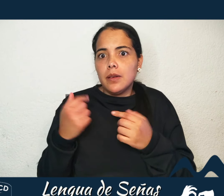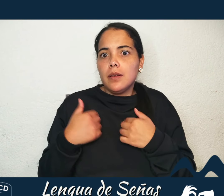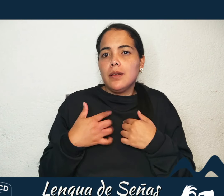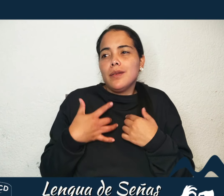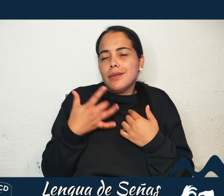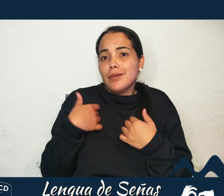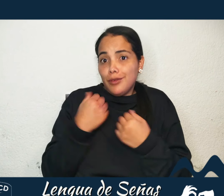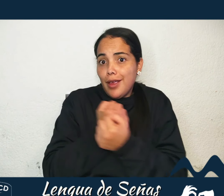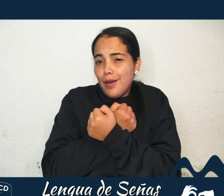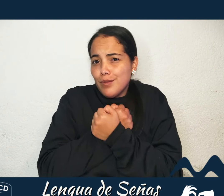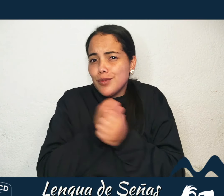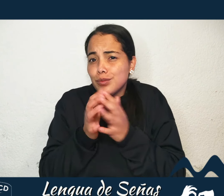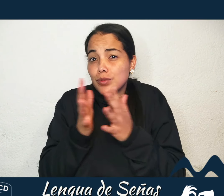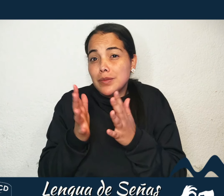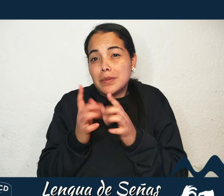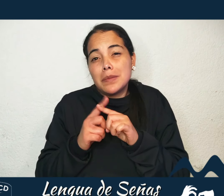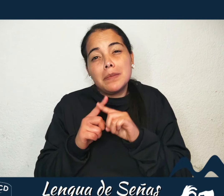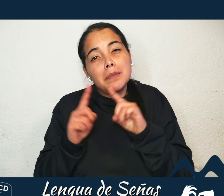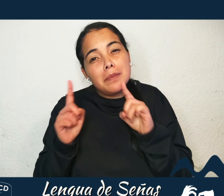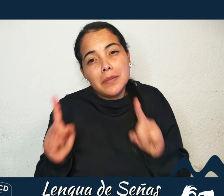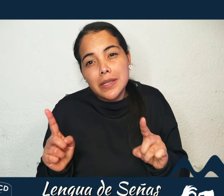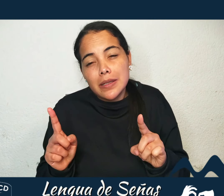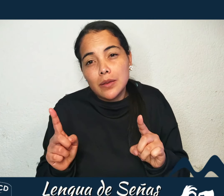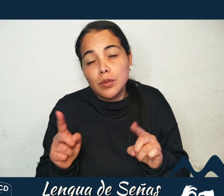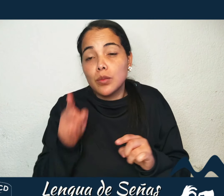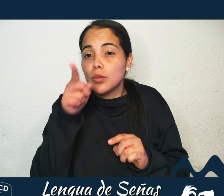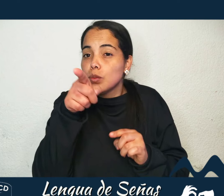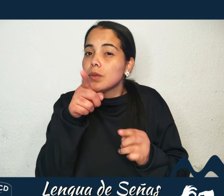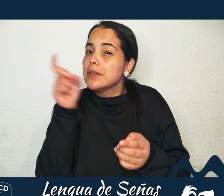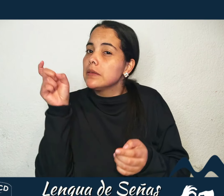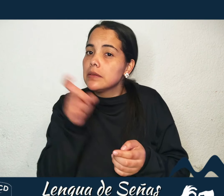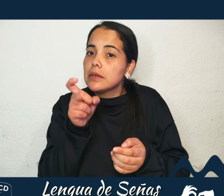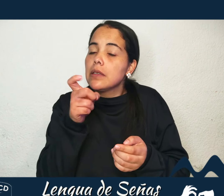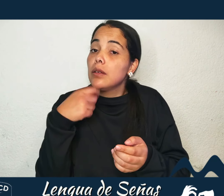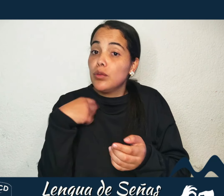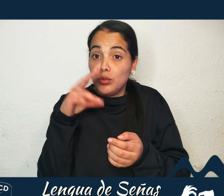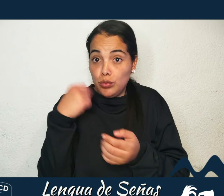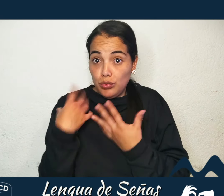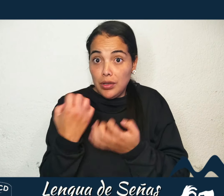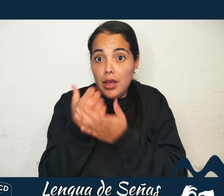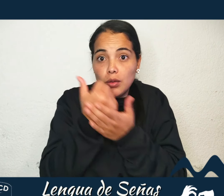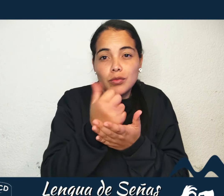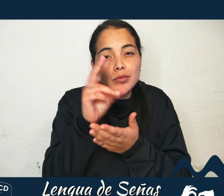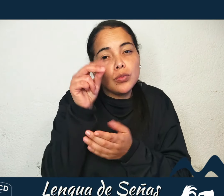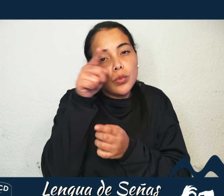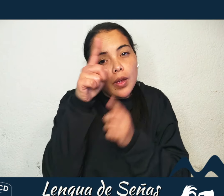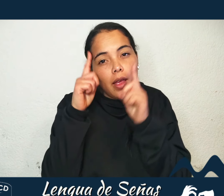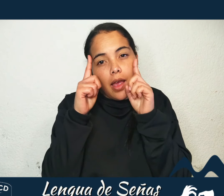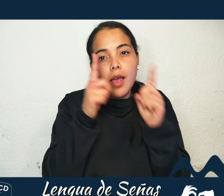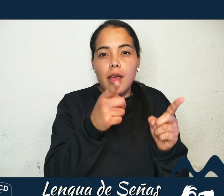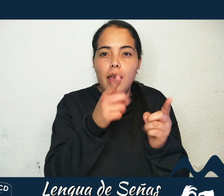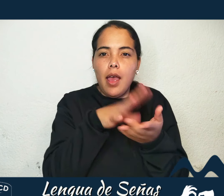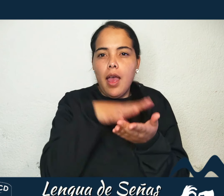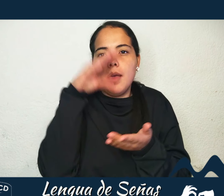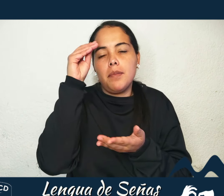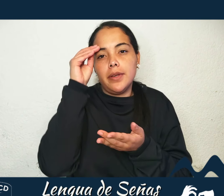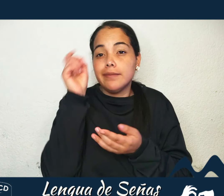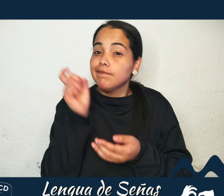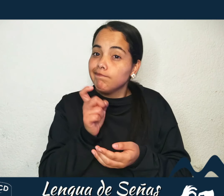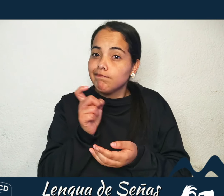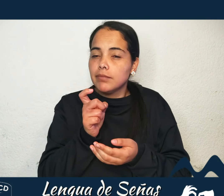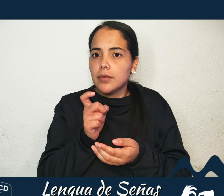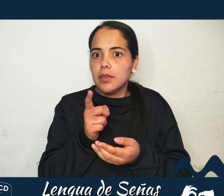yo te amo y te quiero mucho, pero yo prefiero que tú pases por eso, porque eso te va a ayudar a crecer. ¿Cómo respondería